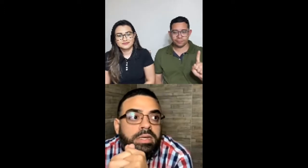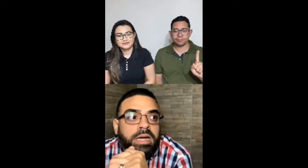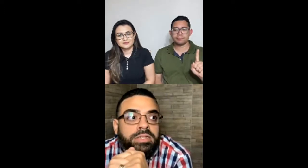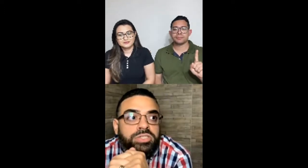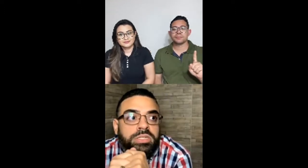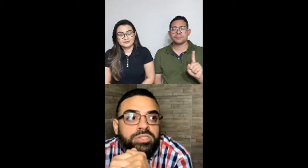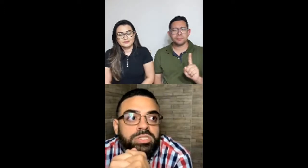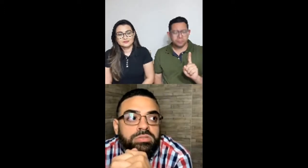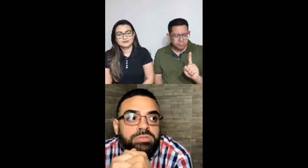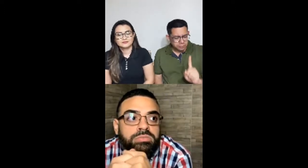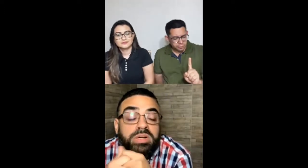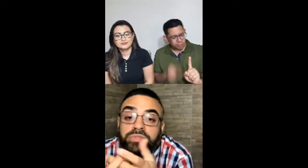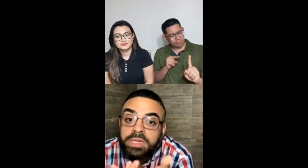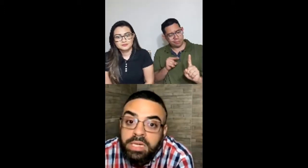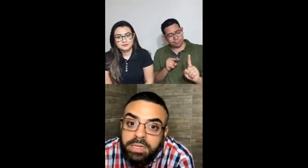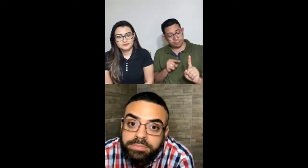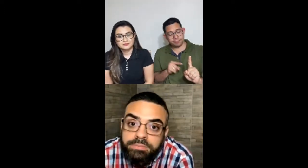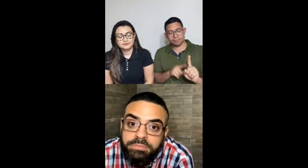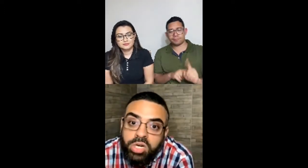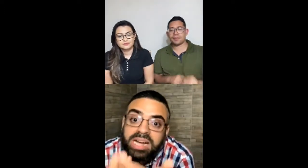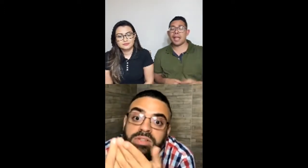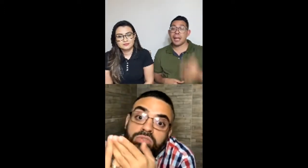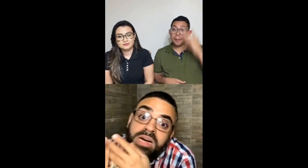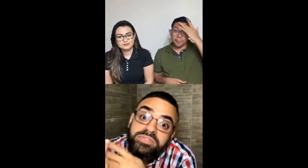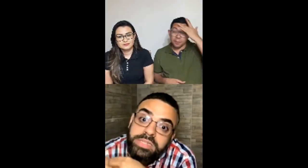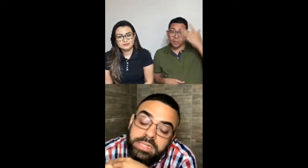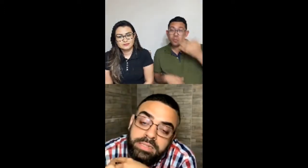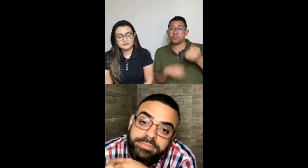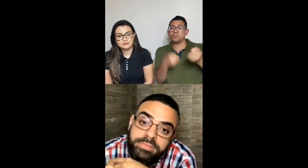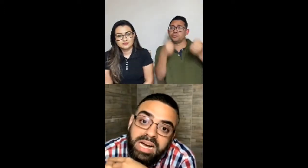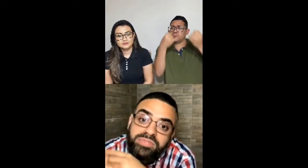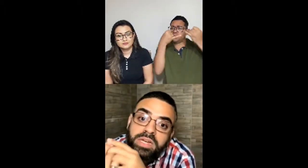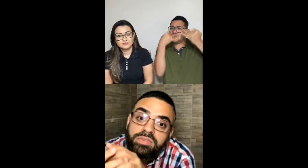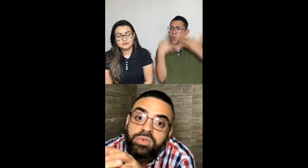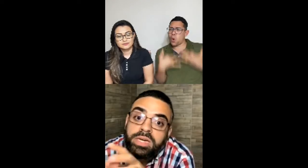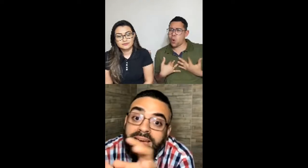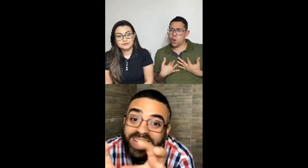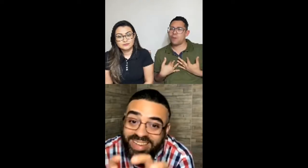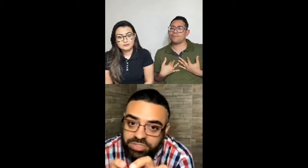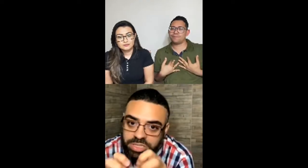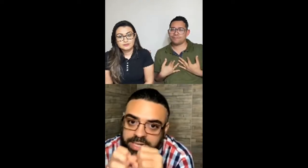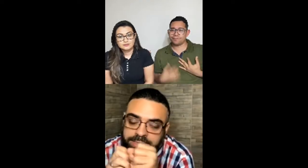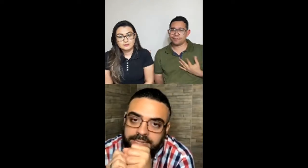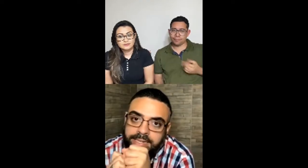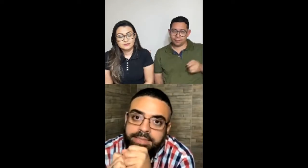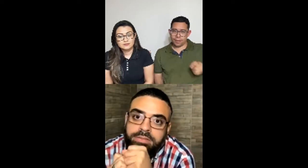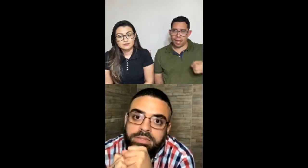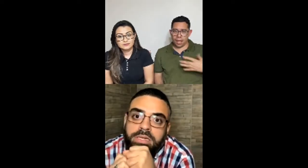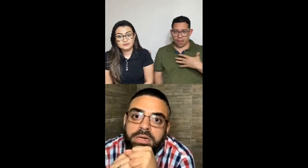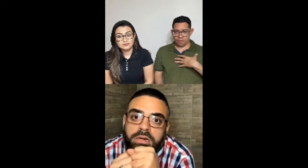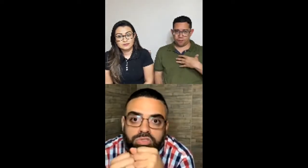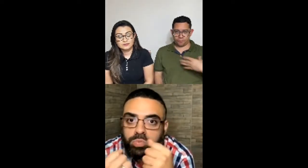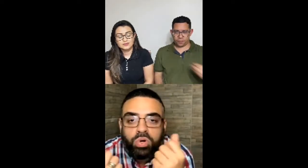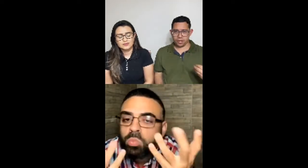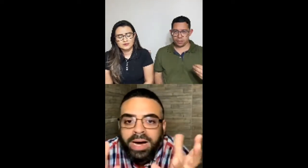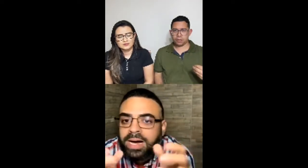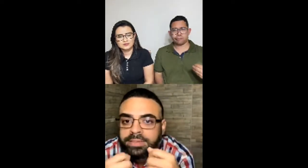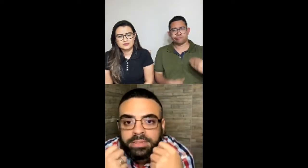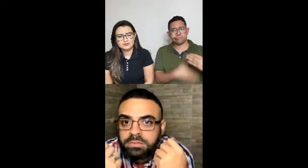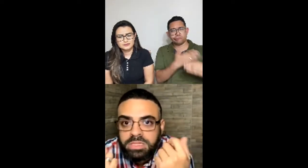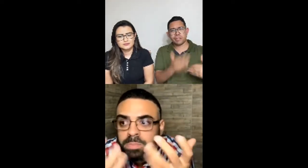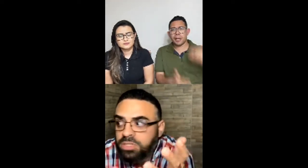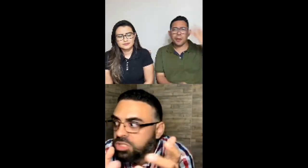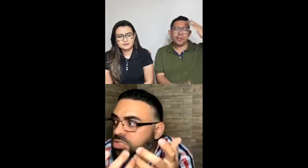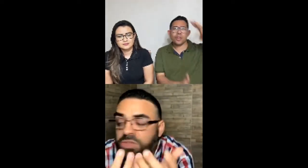querida. Eles contaram a história dela para nós, que ela tinha tido uma filha, morava numa vila,